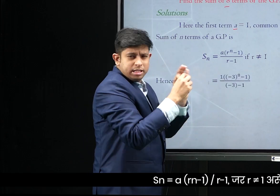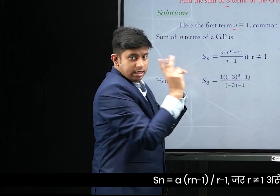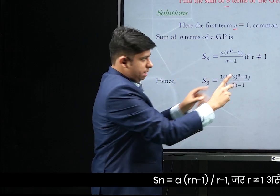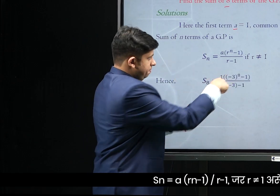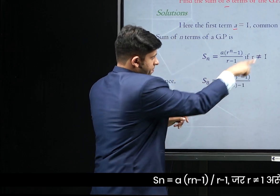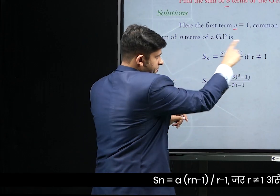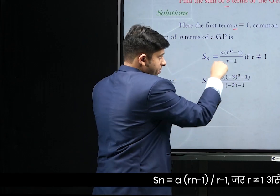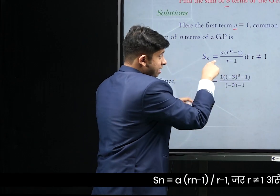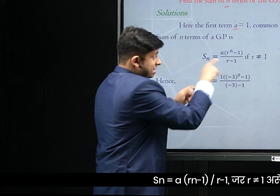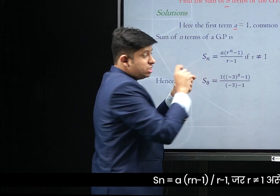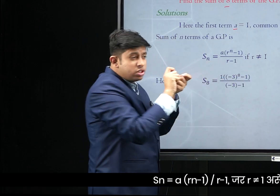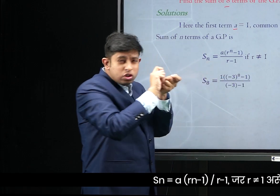तर